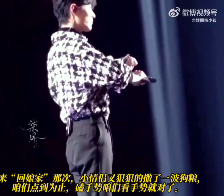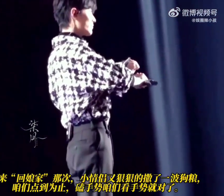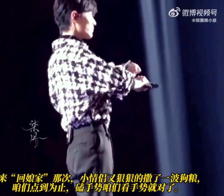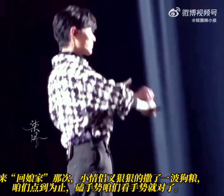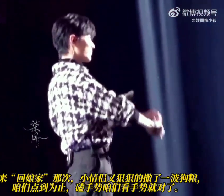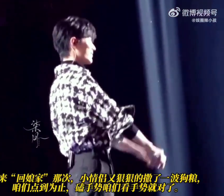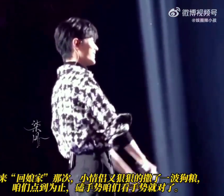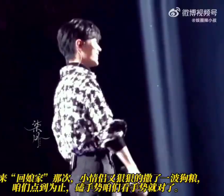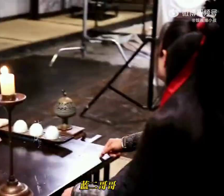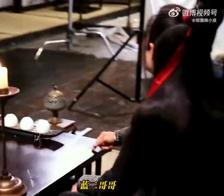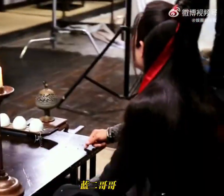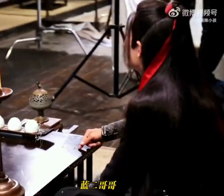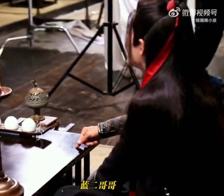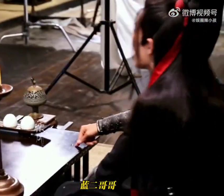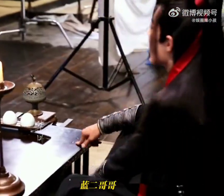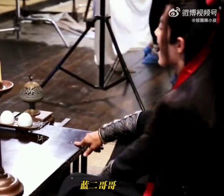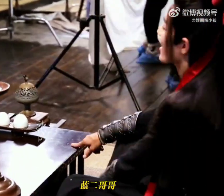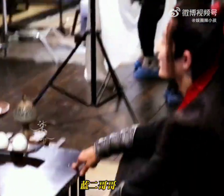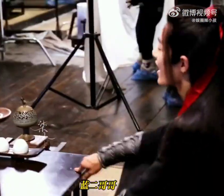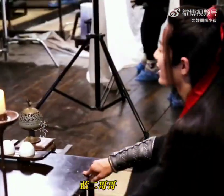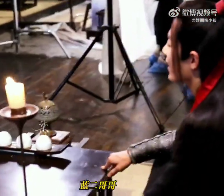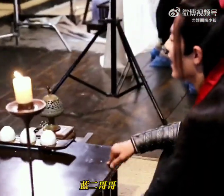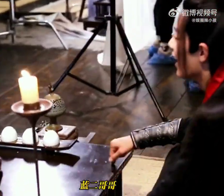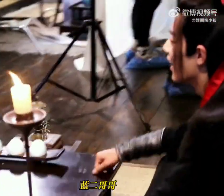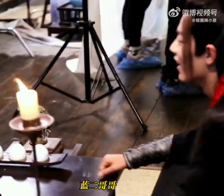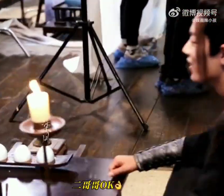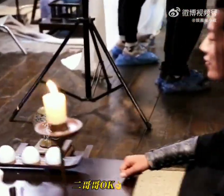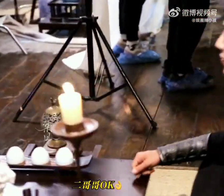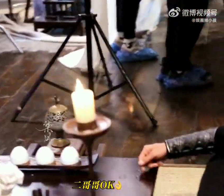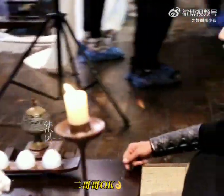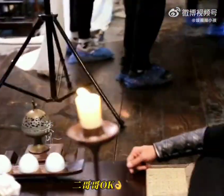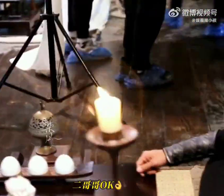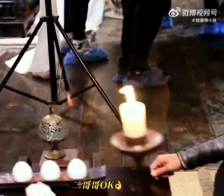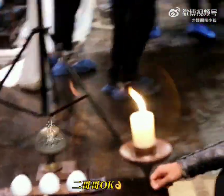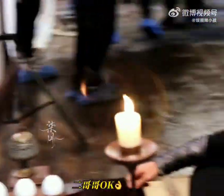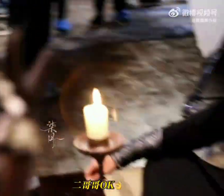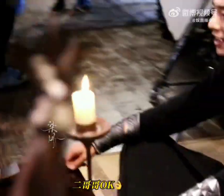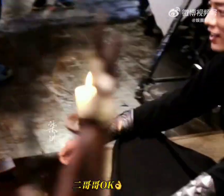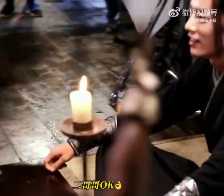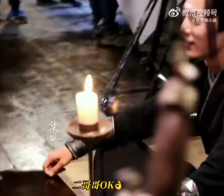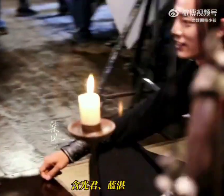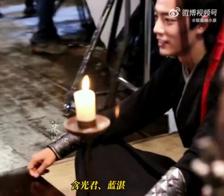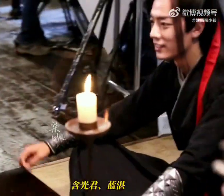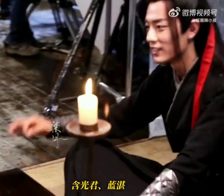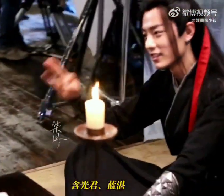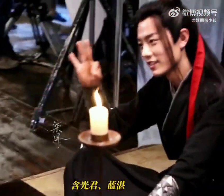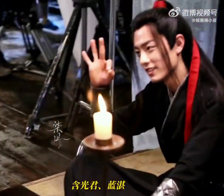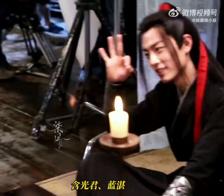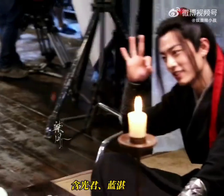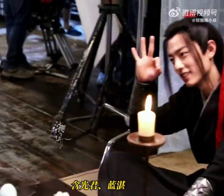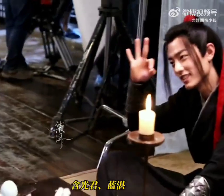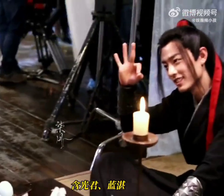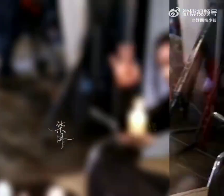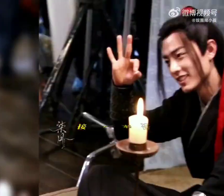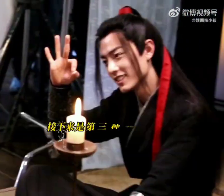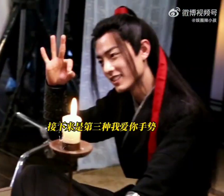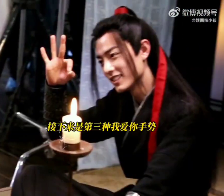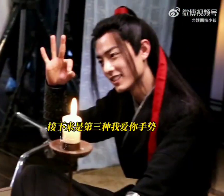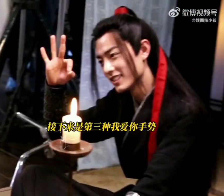看手势就对了。 当二哥哥，二哥哥 OK， 还有几个蓝闪蓝。 接下来是第